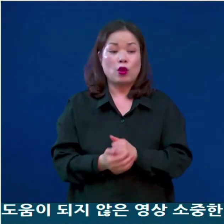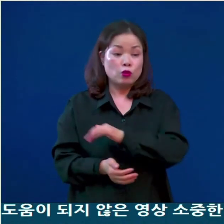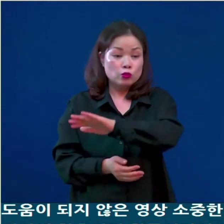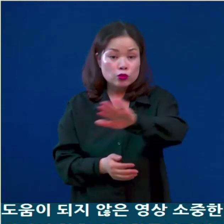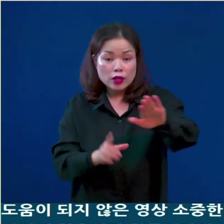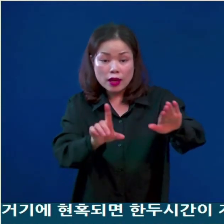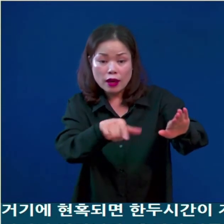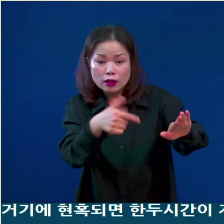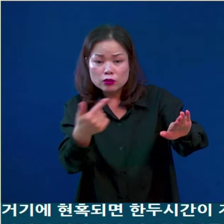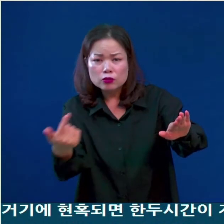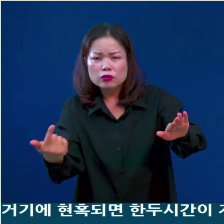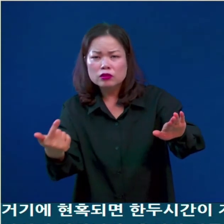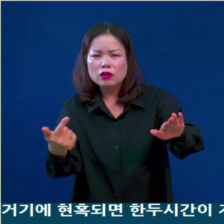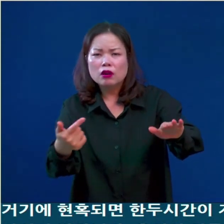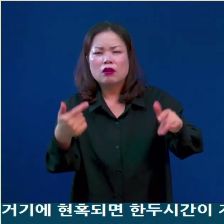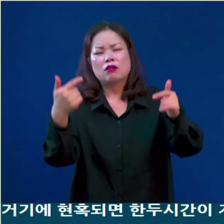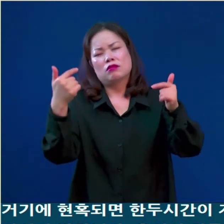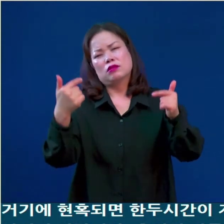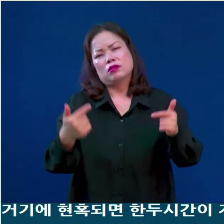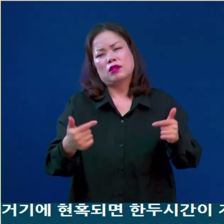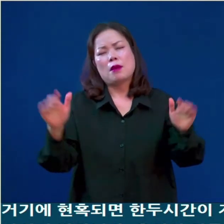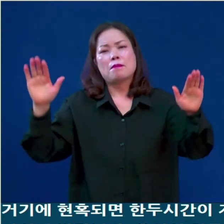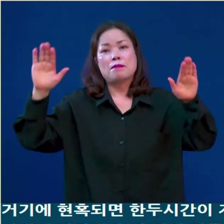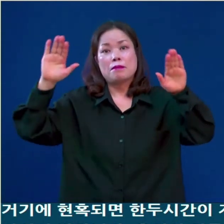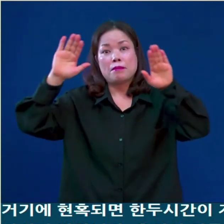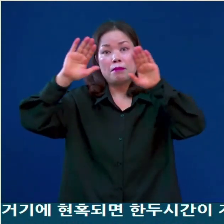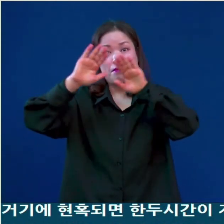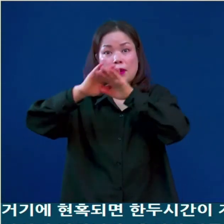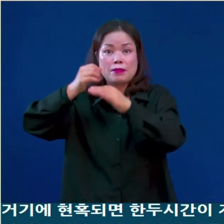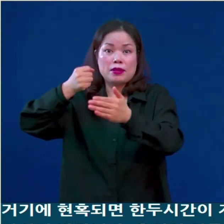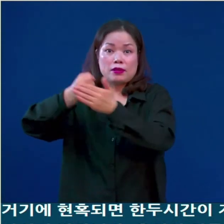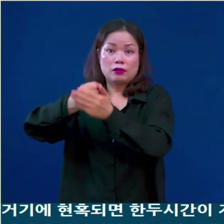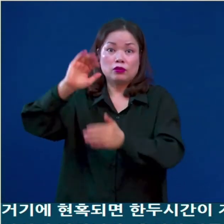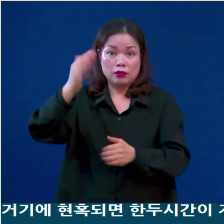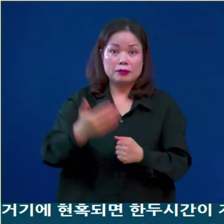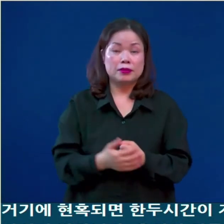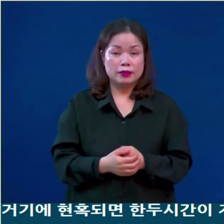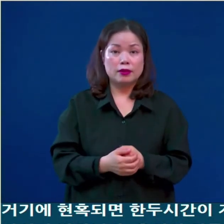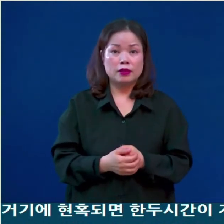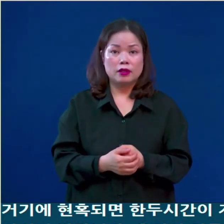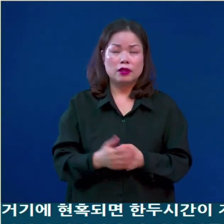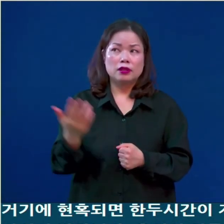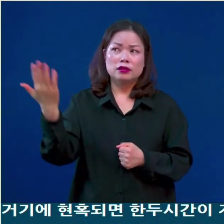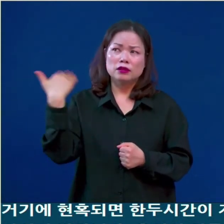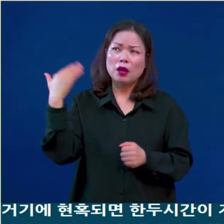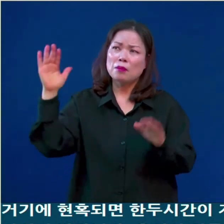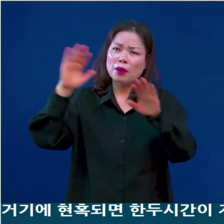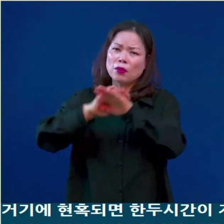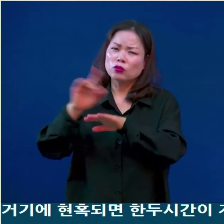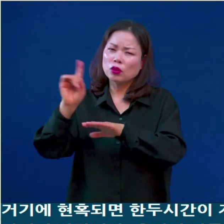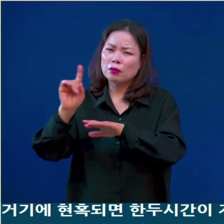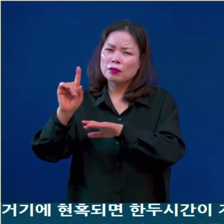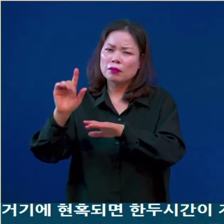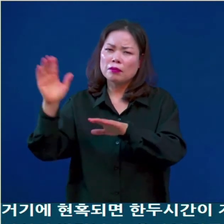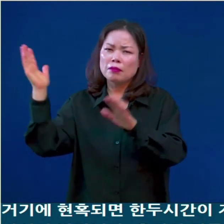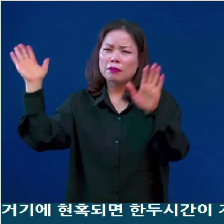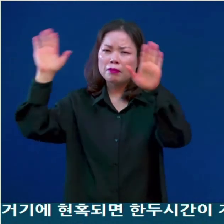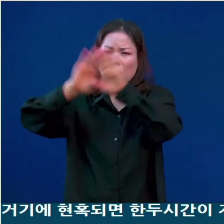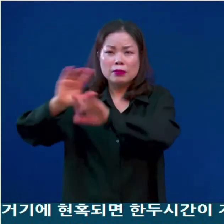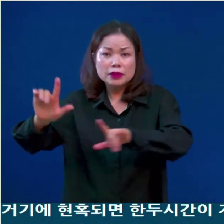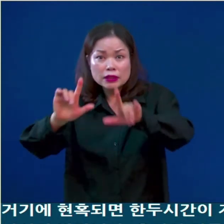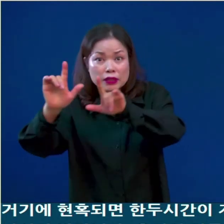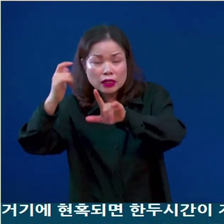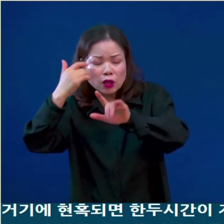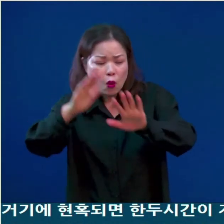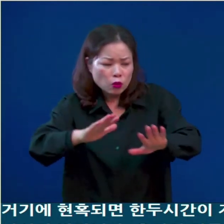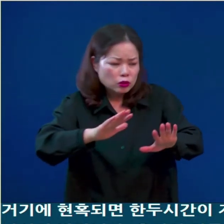우리의 하루는 언제나 밤에 결정됩니다. 지난밤 내가 어떤 밤을 보냈느냐가